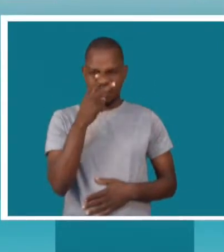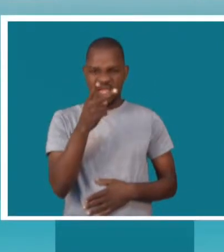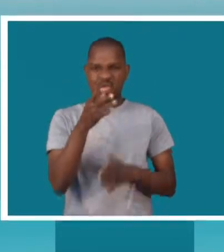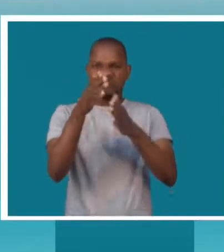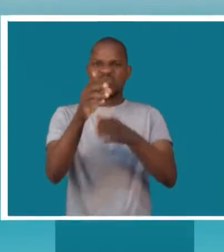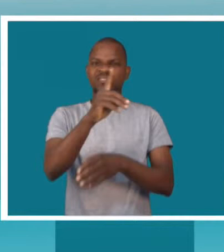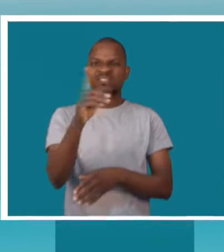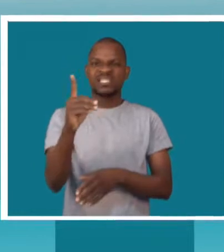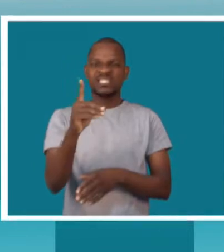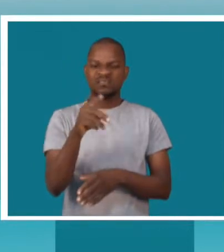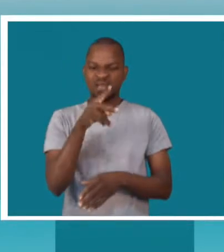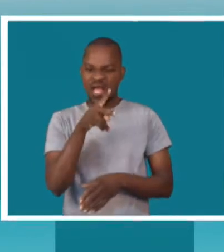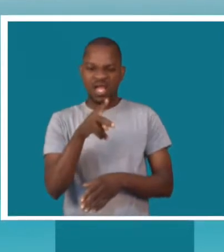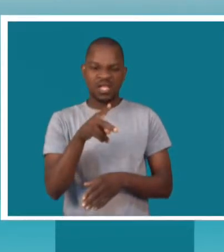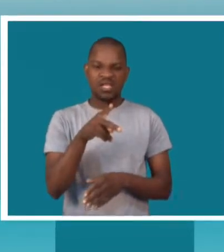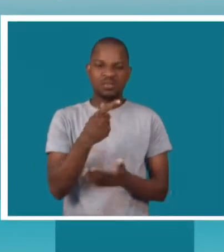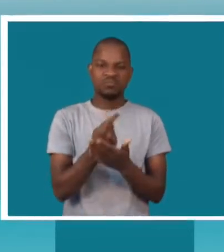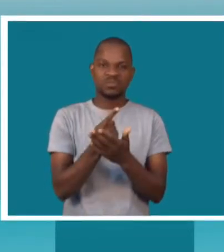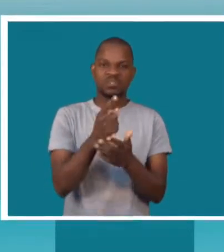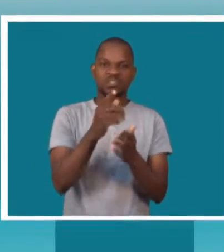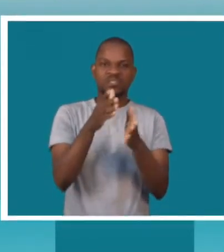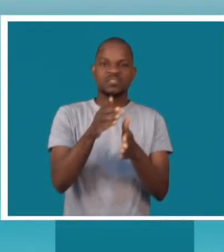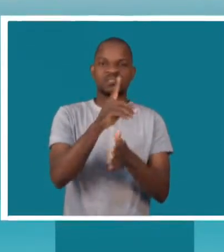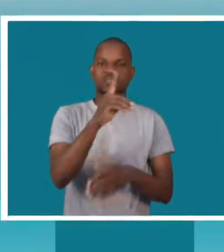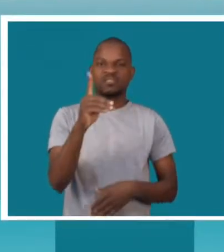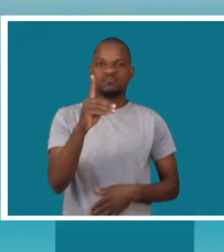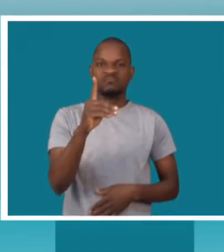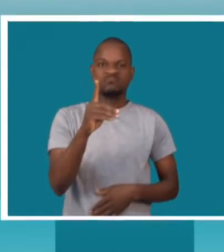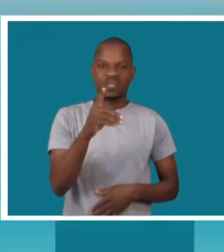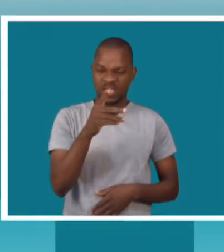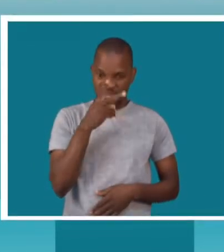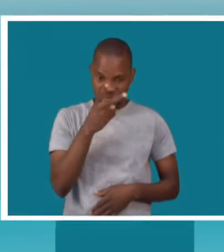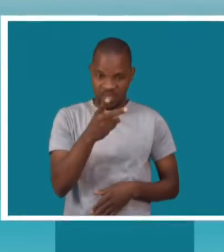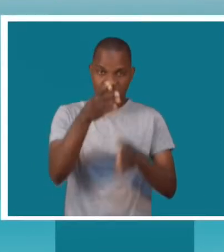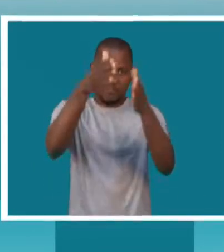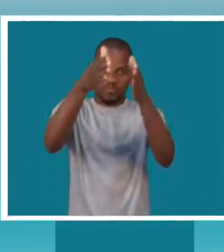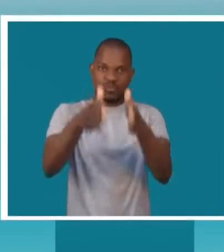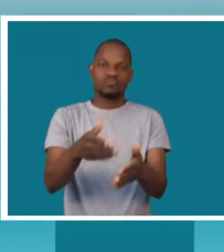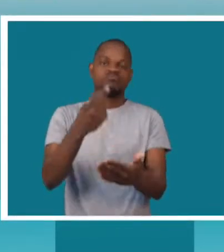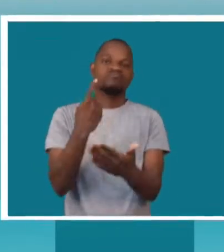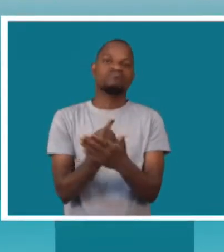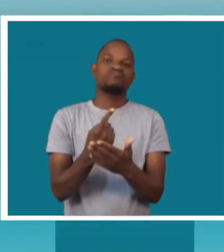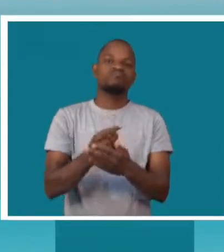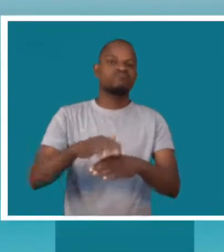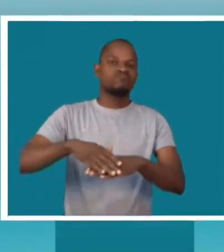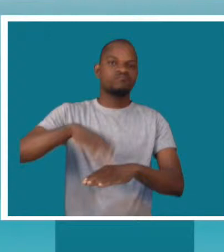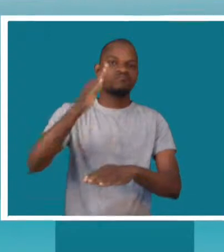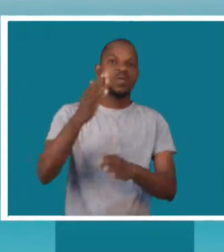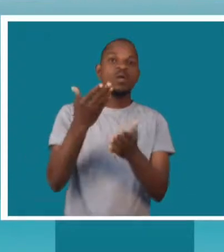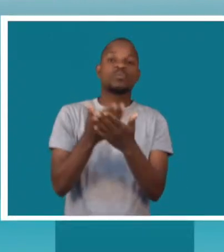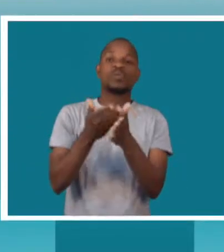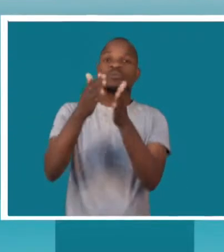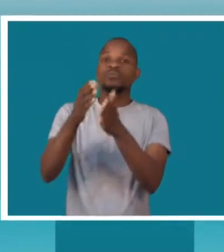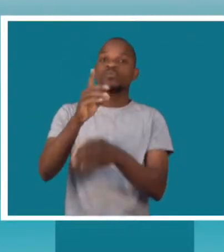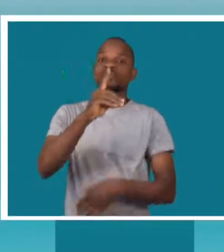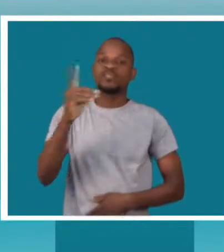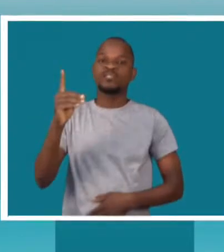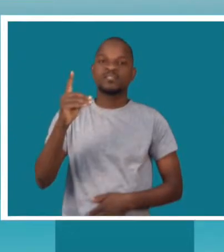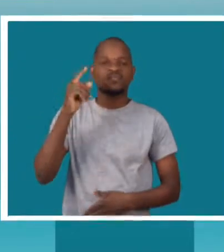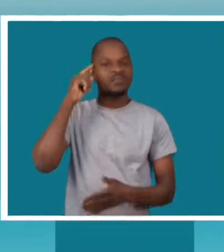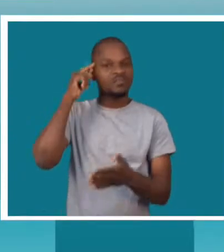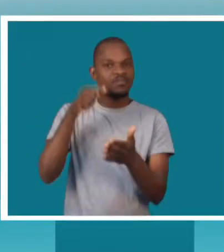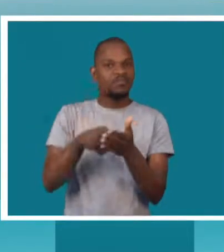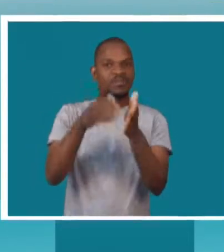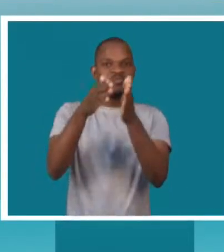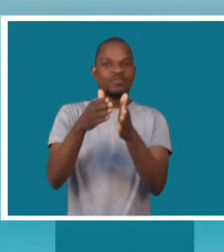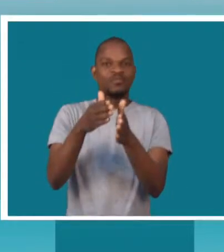Nunca lhe tratei como deficiente. Como eu já disse e volto aqui a frisar, para mim, deficiente é aquele que tem dificuldade